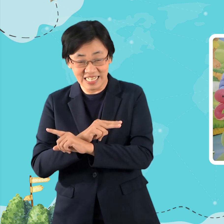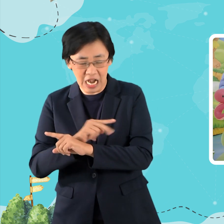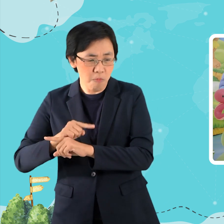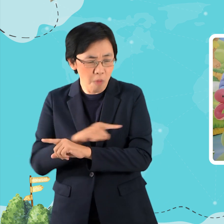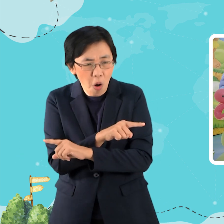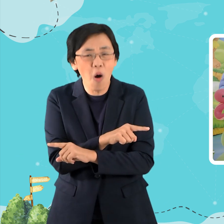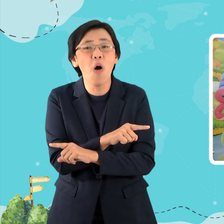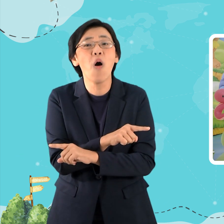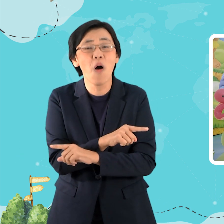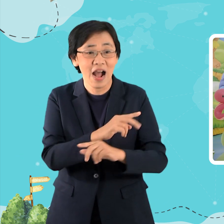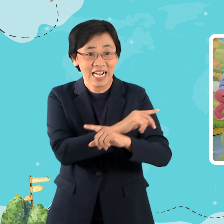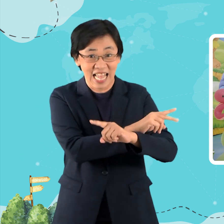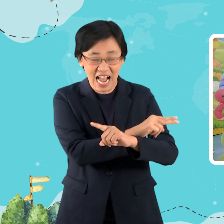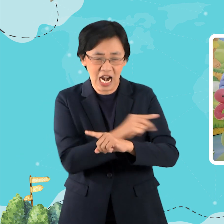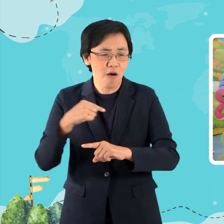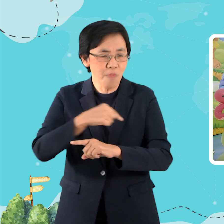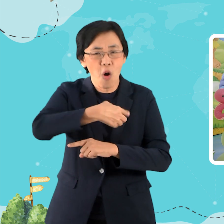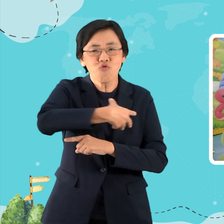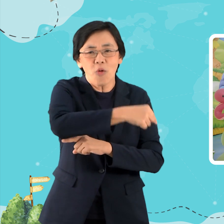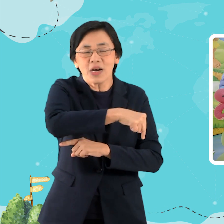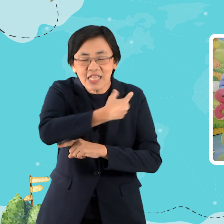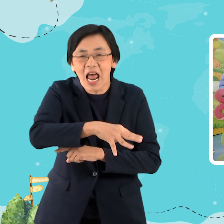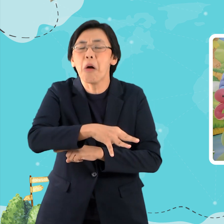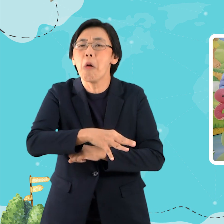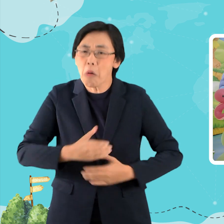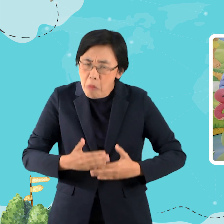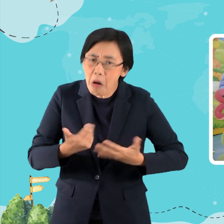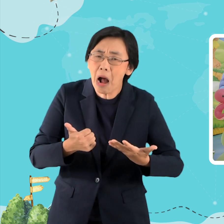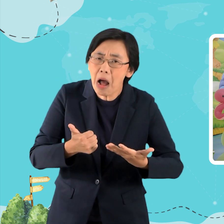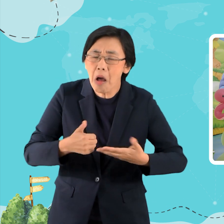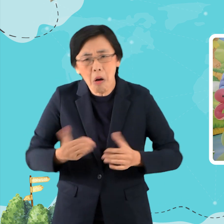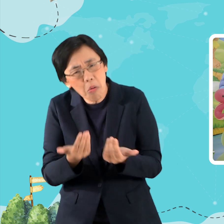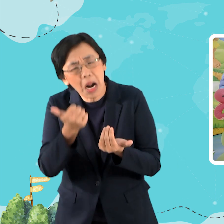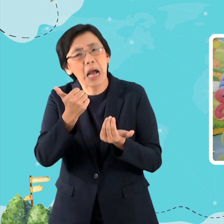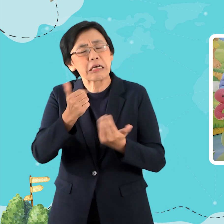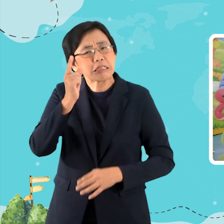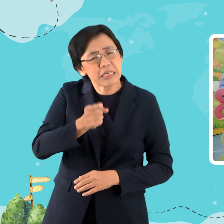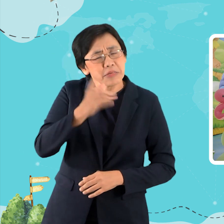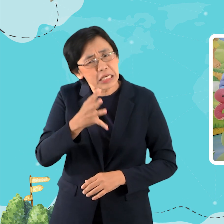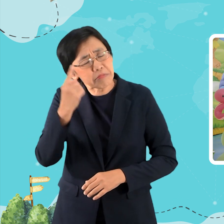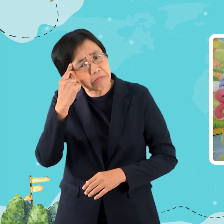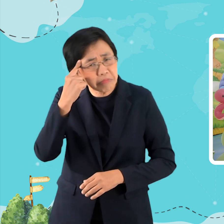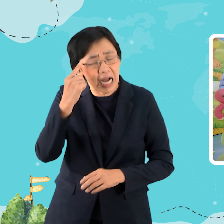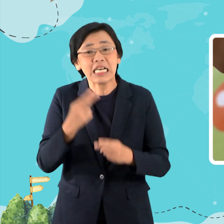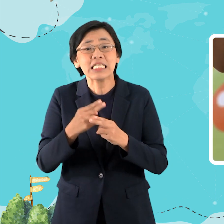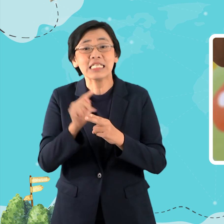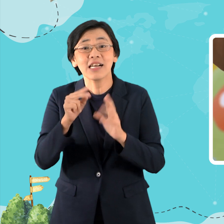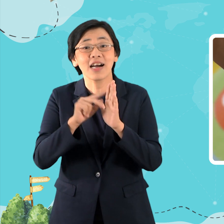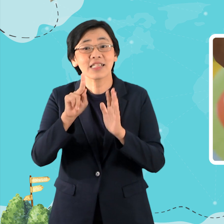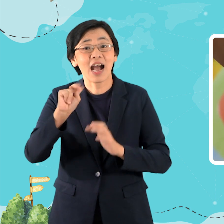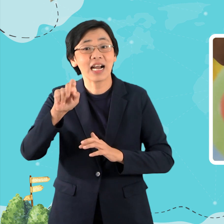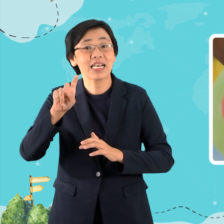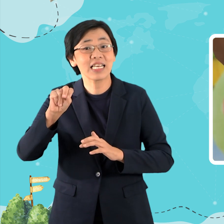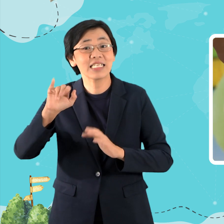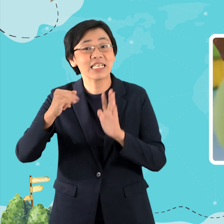ทุกคนเลยเรียกว่าทากนินจาพี่ต้นถามเลยครับว่าเรื่องนี้จริงหรือไม่ครับตอบได้ไหม